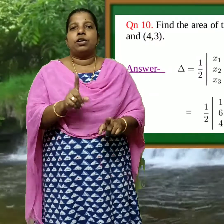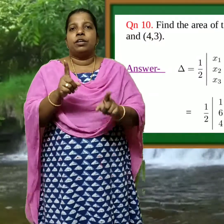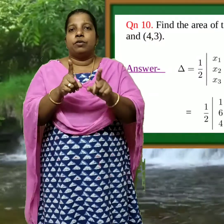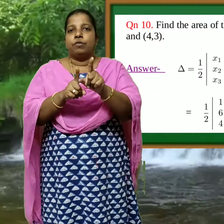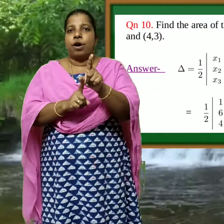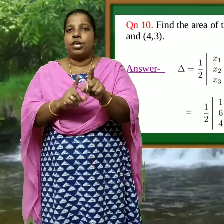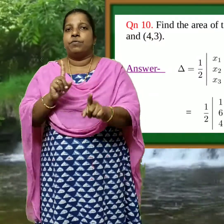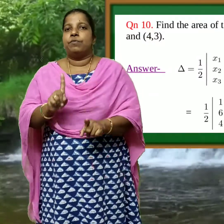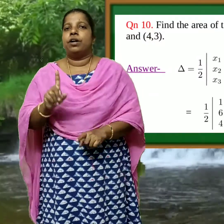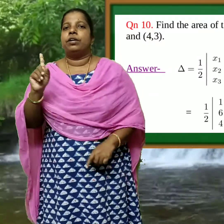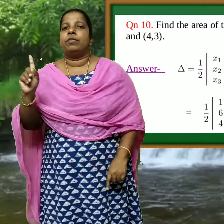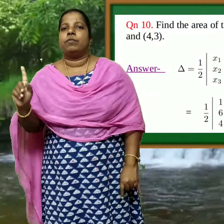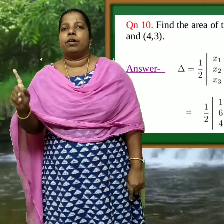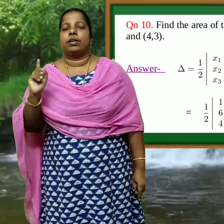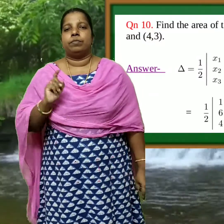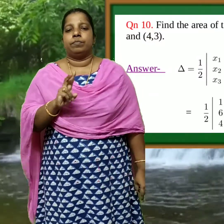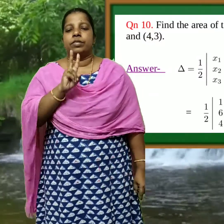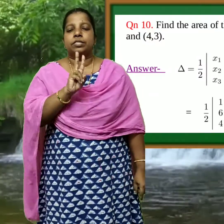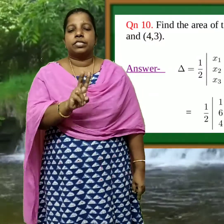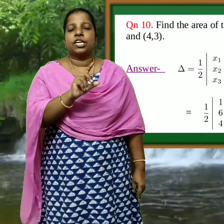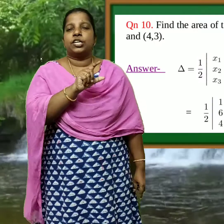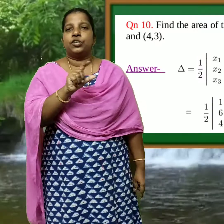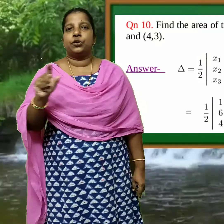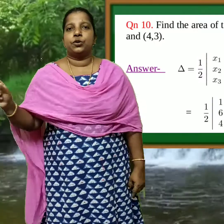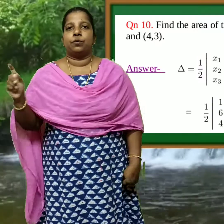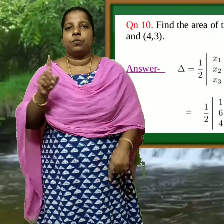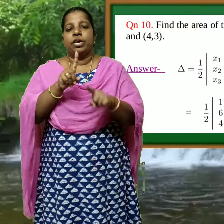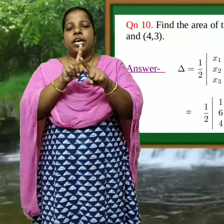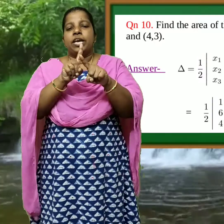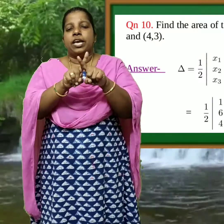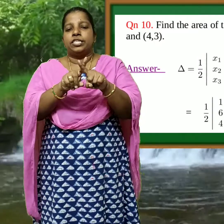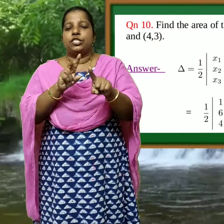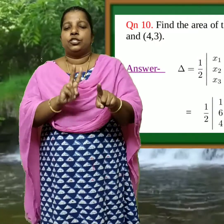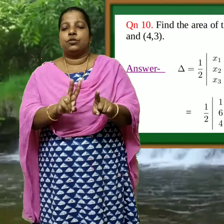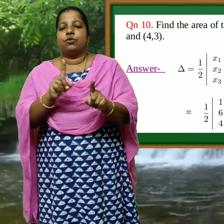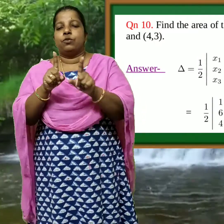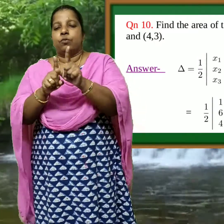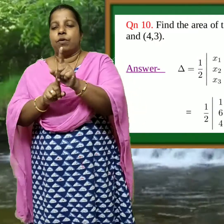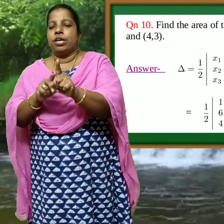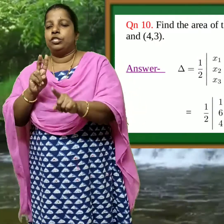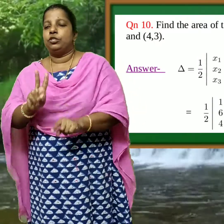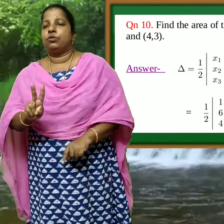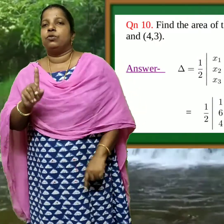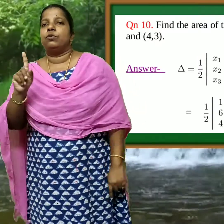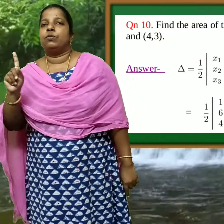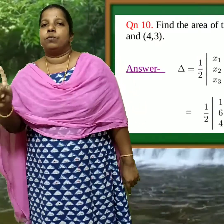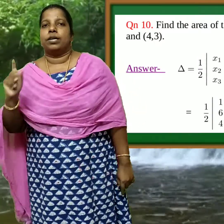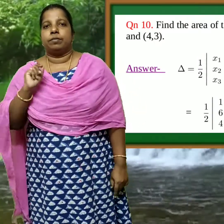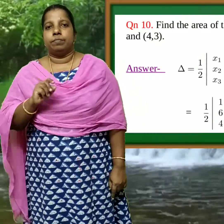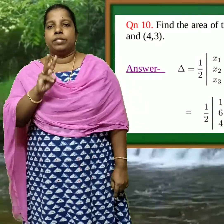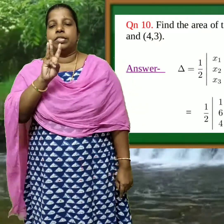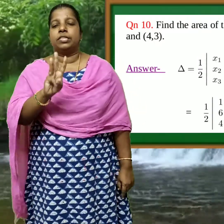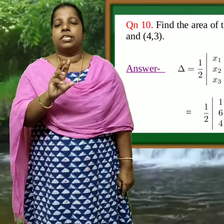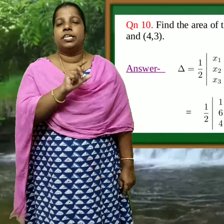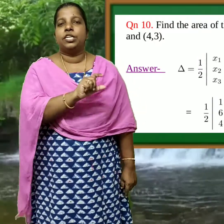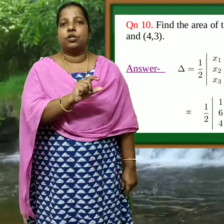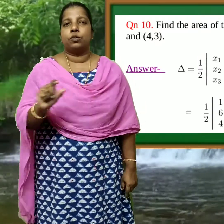H1 Y1 1, സെക്കൻഡ് റോ S2 Y2 1, തേർഡ്